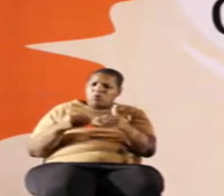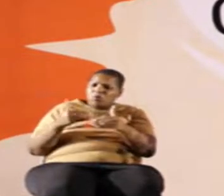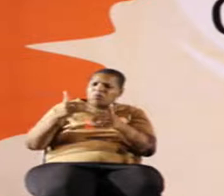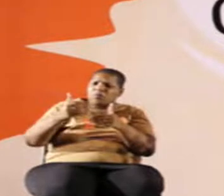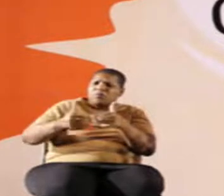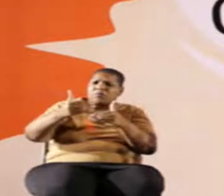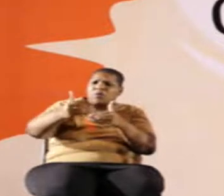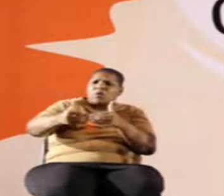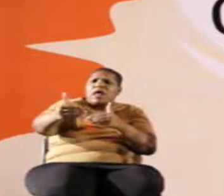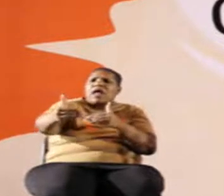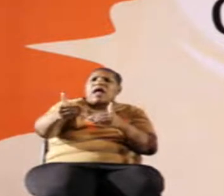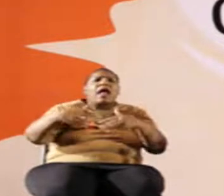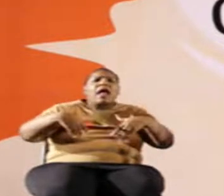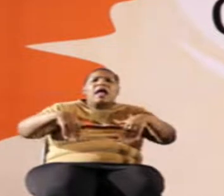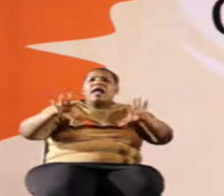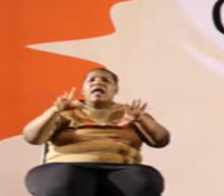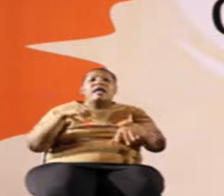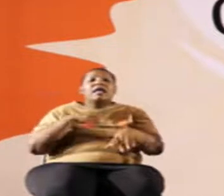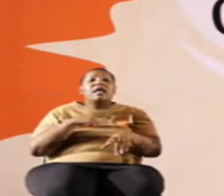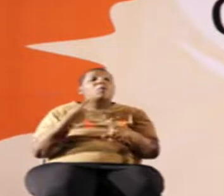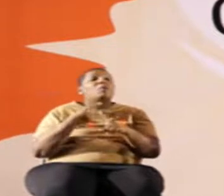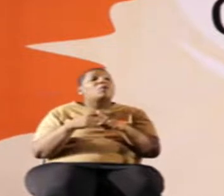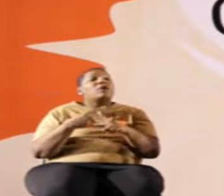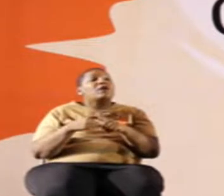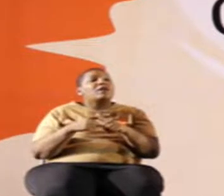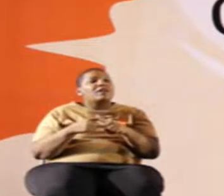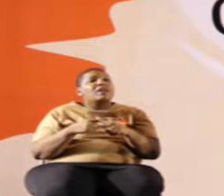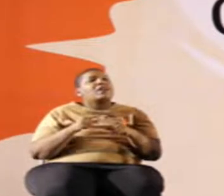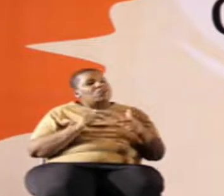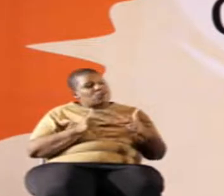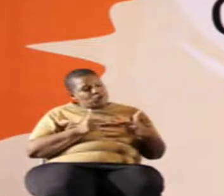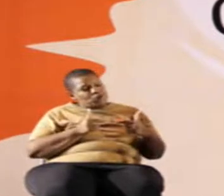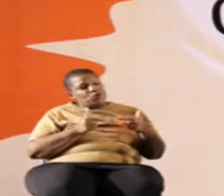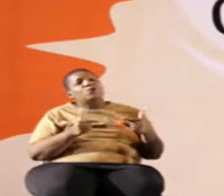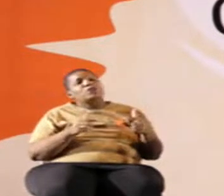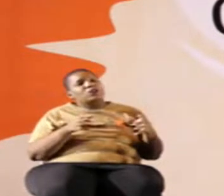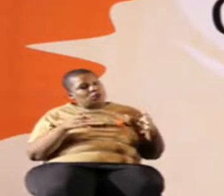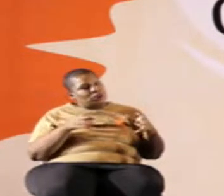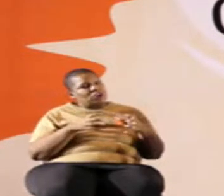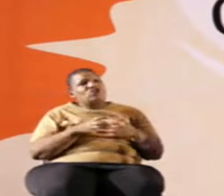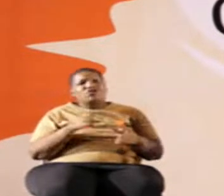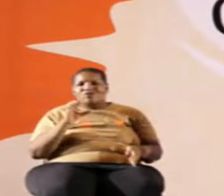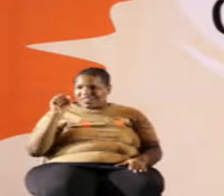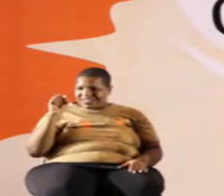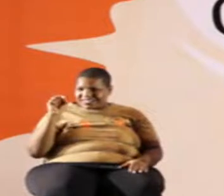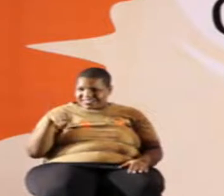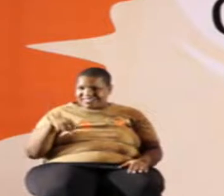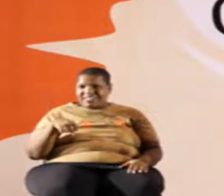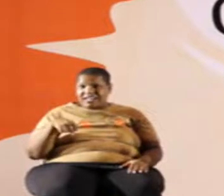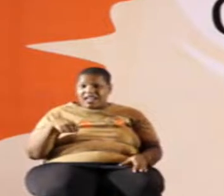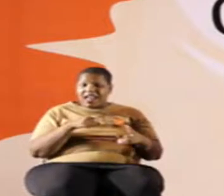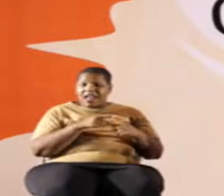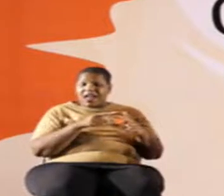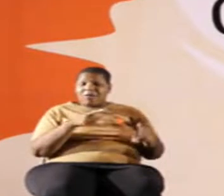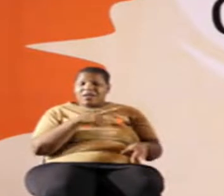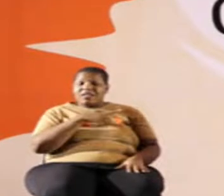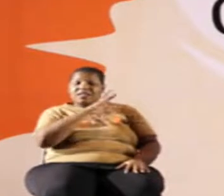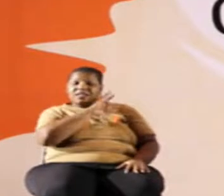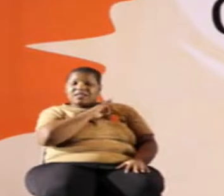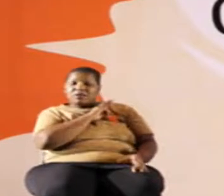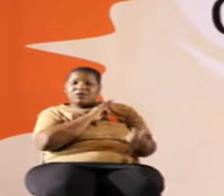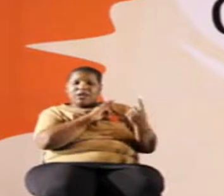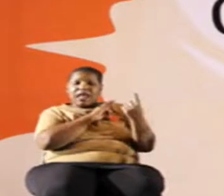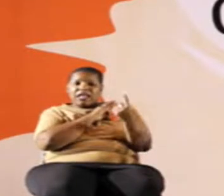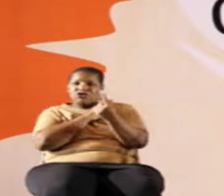fronteiras, tudo isso é muito fruto de uma luta coletiva, sim, mas que os papéis individuais